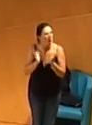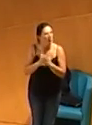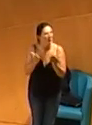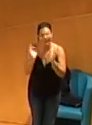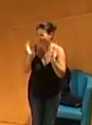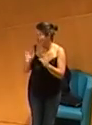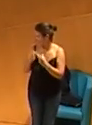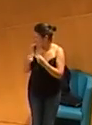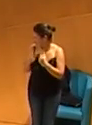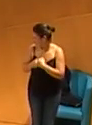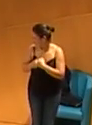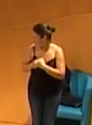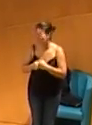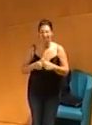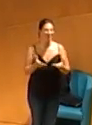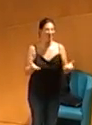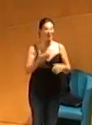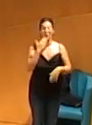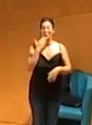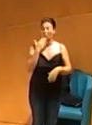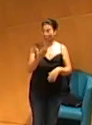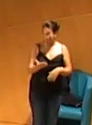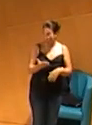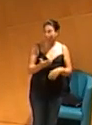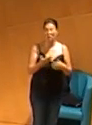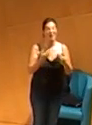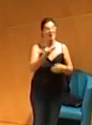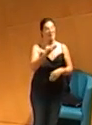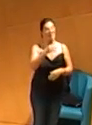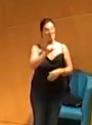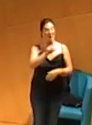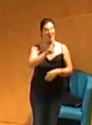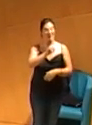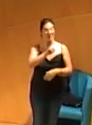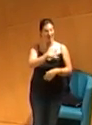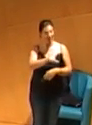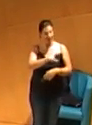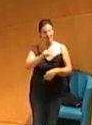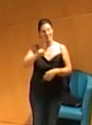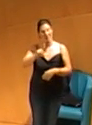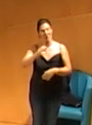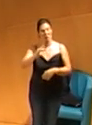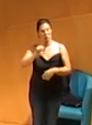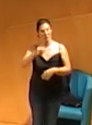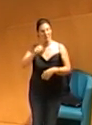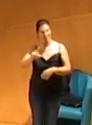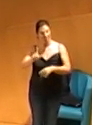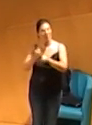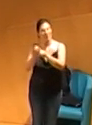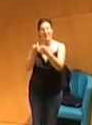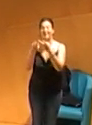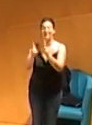D'accord. Bonjour. Donc moi, je m'appelle Marielle Lachenal, je viens de Grenoble. J'ai effectivement